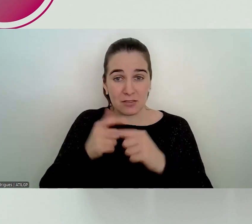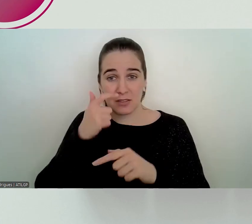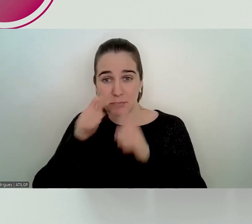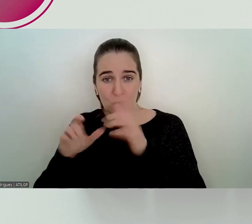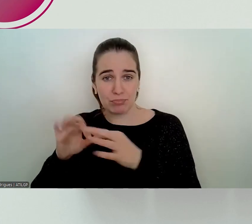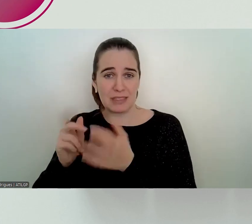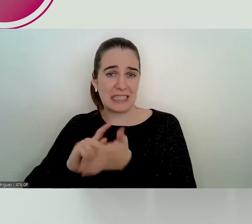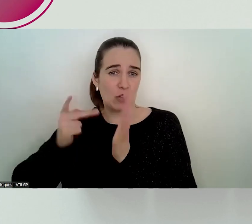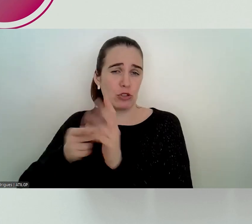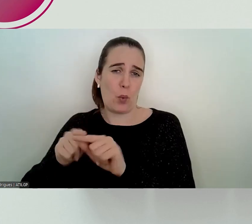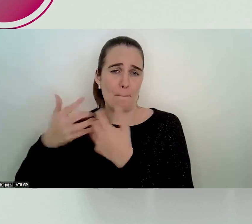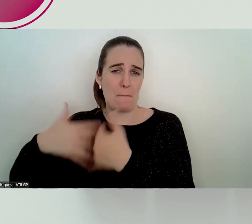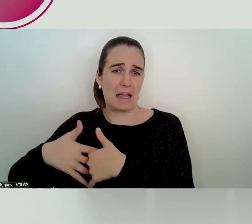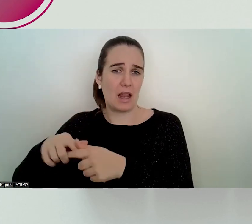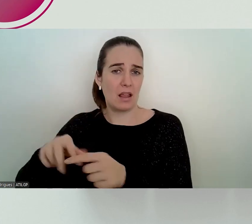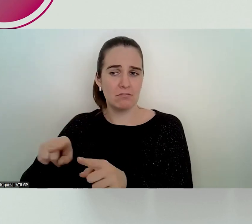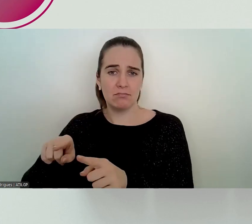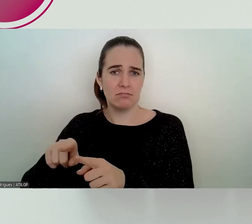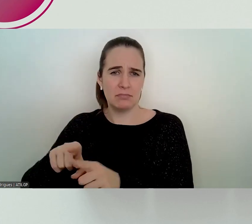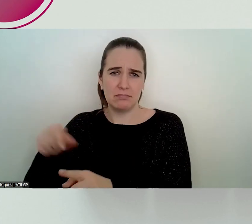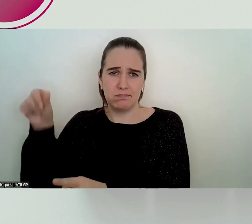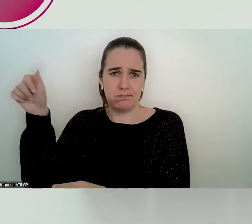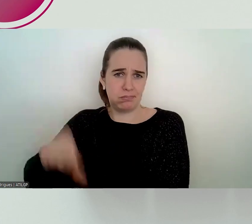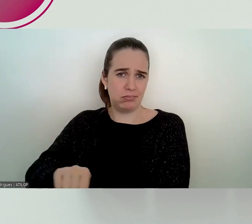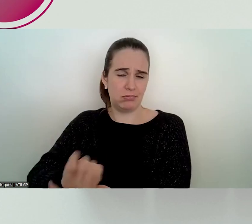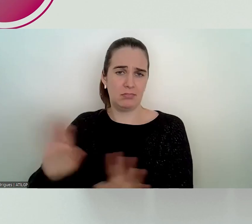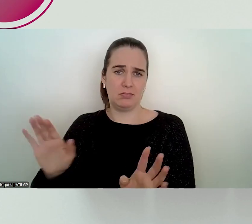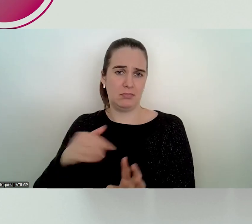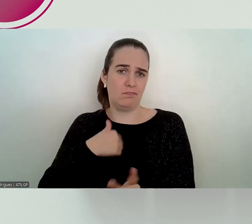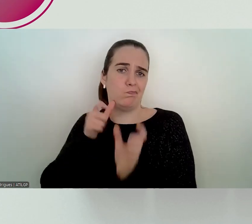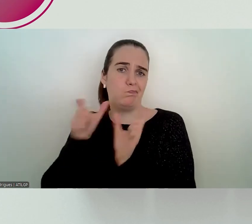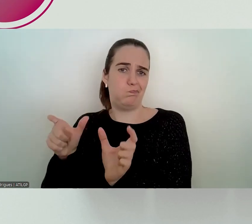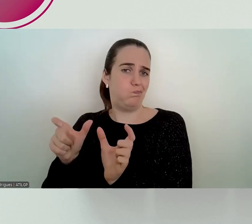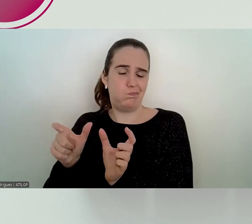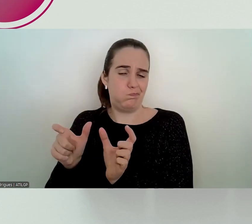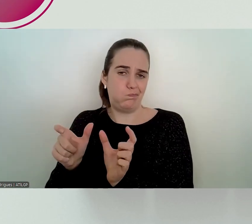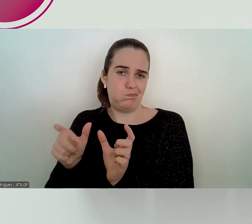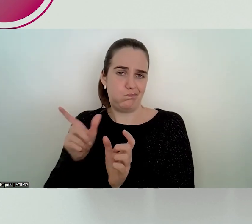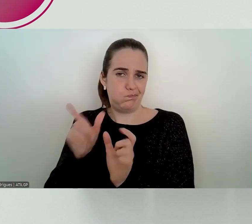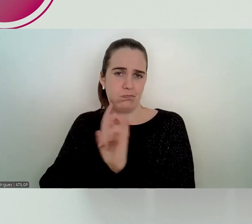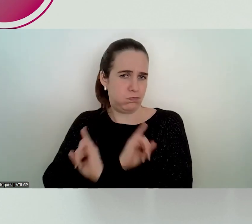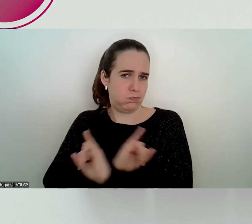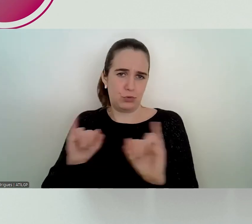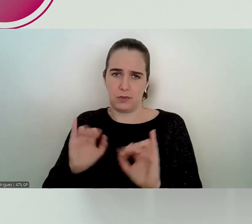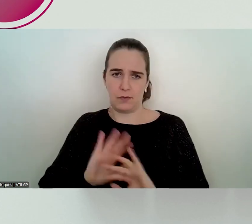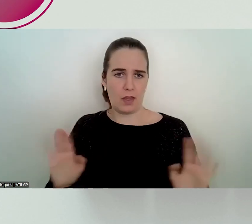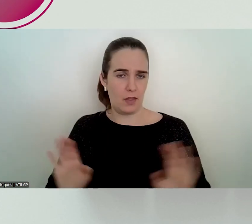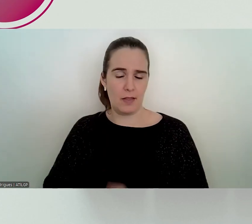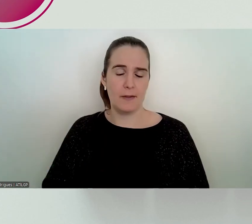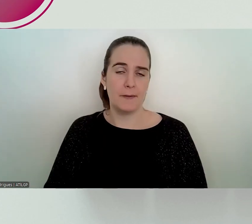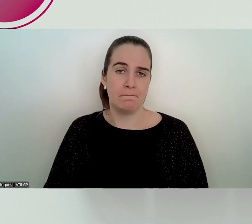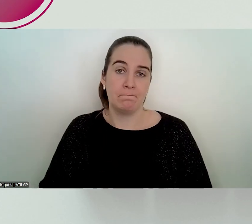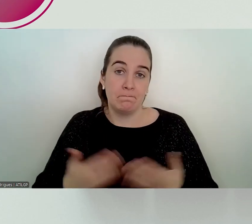das máquinas, mais facilmente estas questões nos escapam de controle. E, portanto,